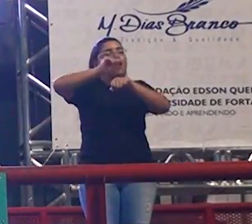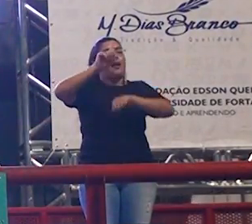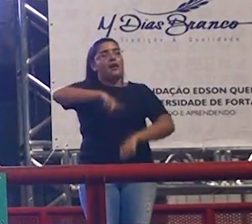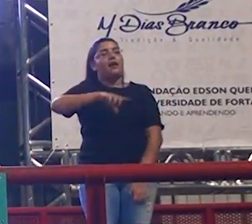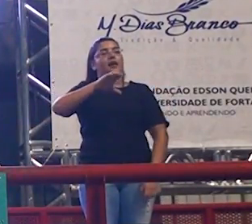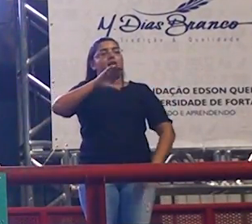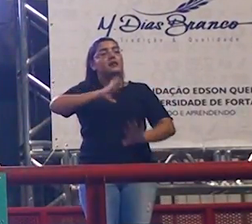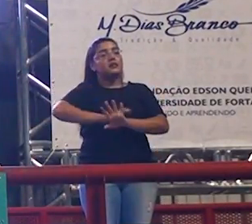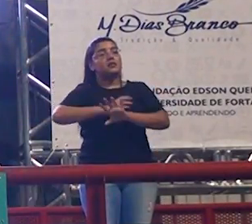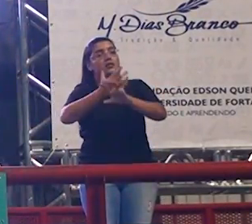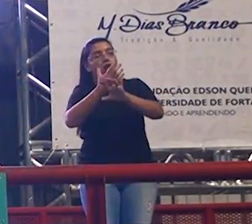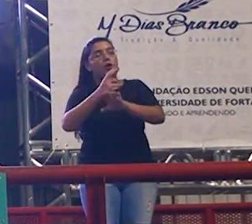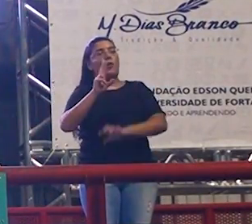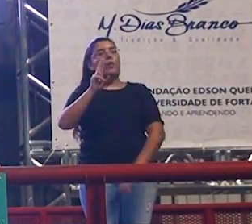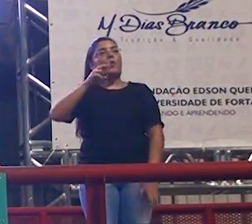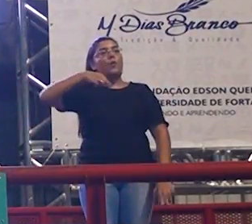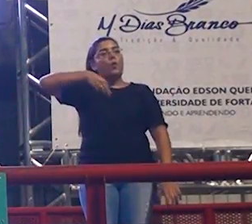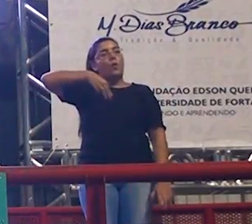úmido?